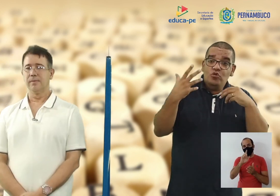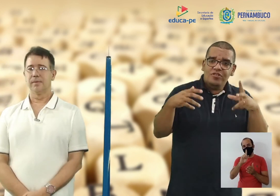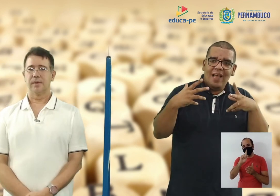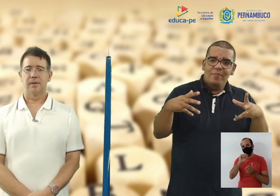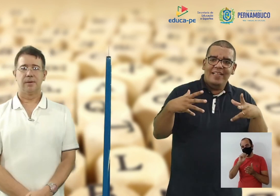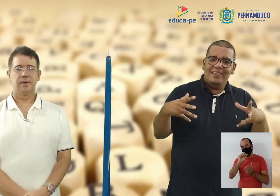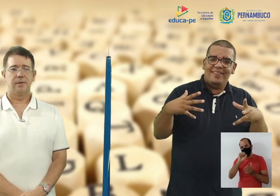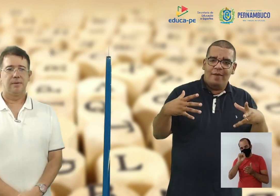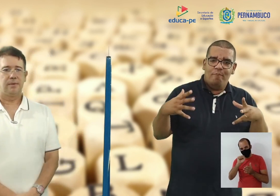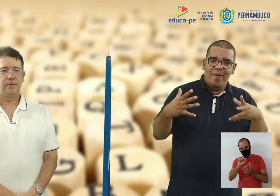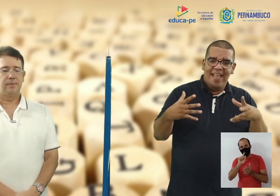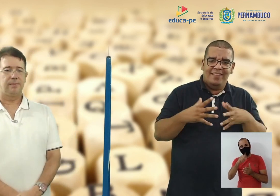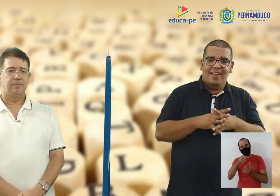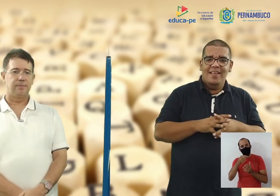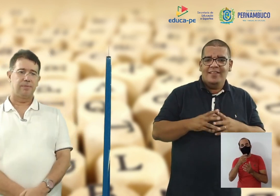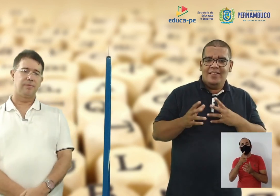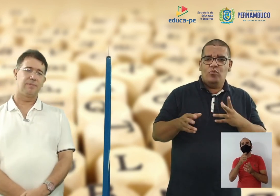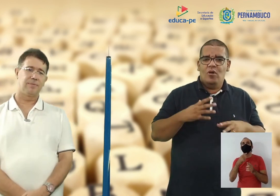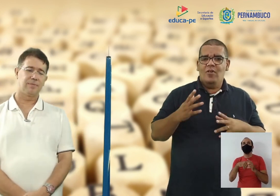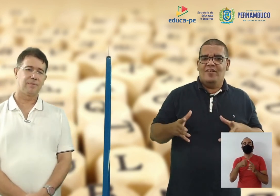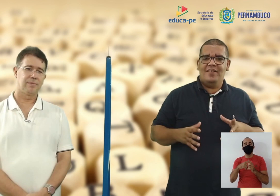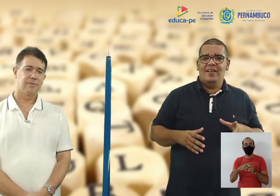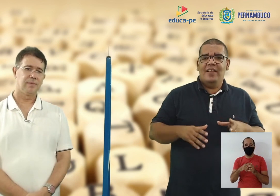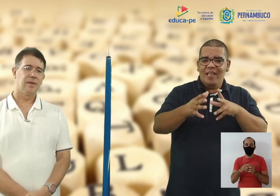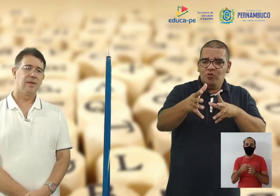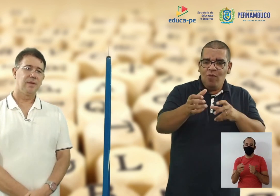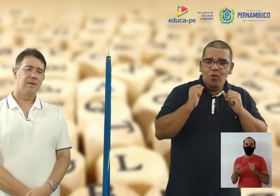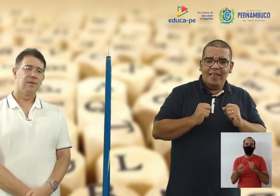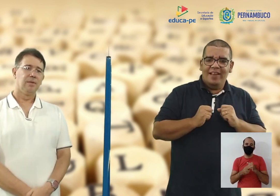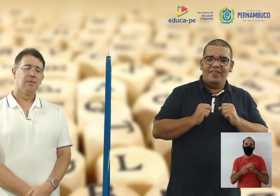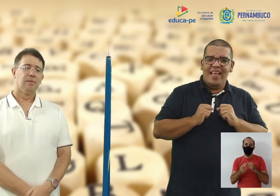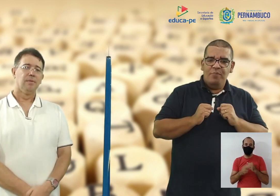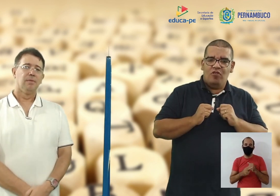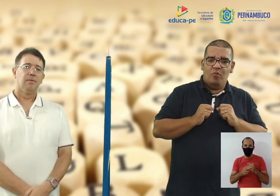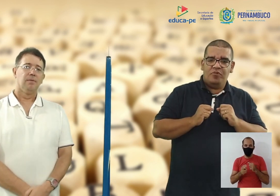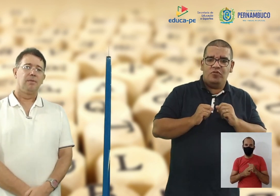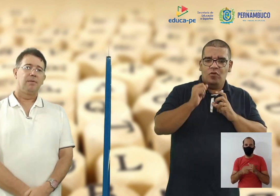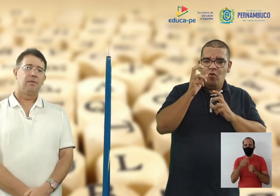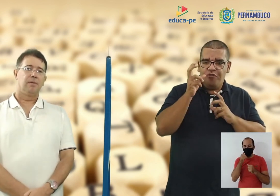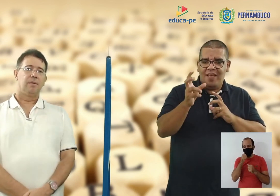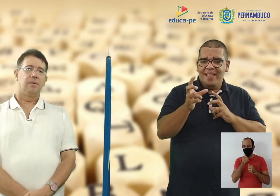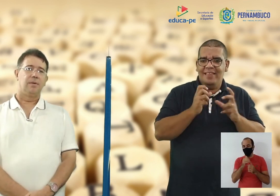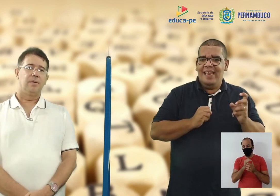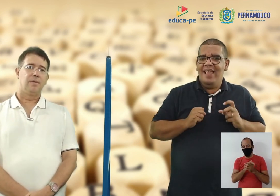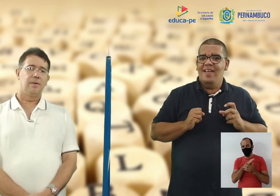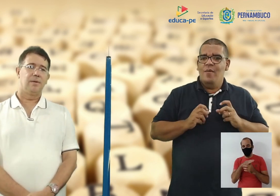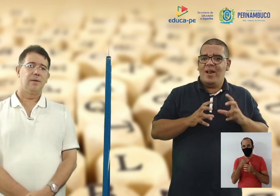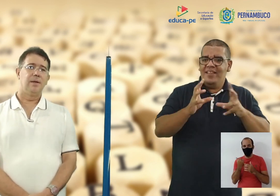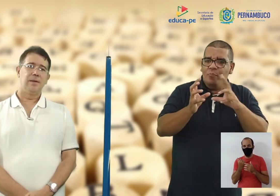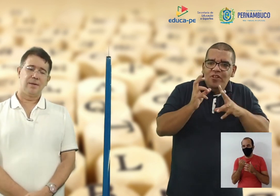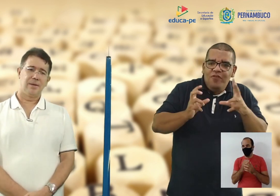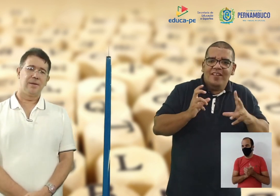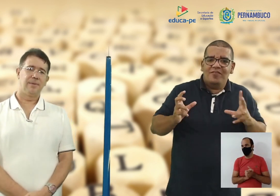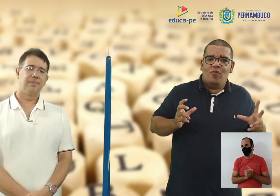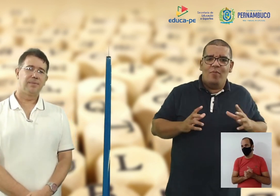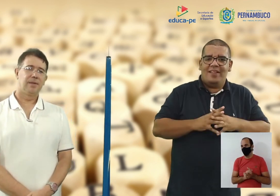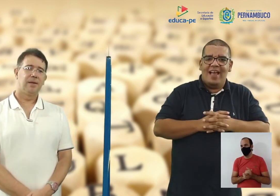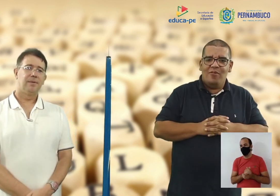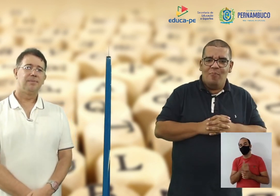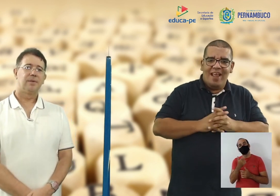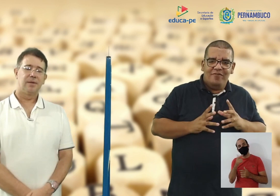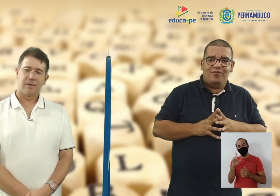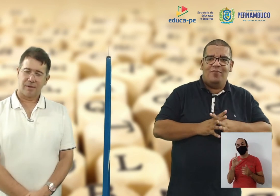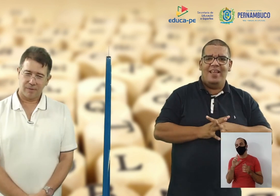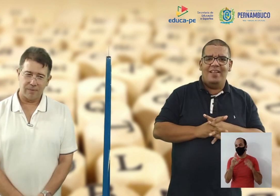inspirados justamente nessa perda tão dolorosa, né? Temos uma outra elegia aí, professor Robson, o senhor gostaria de ler, para que depois eu fizesse um